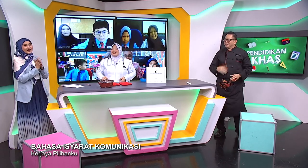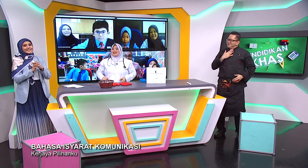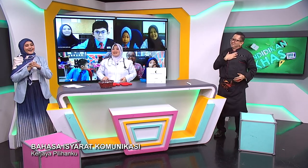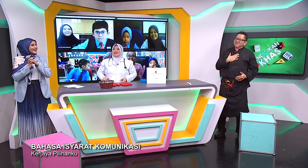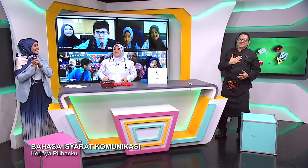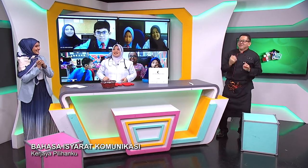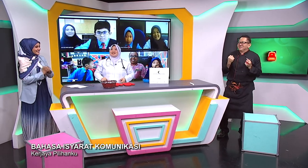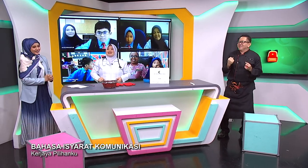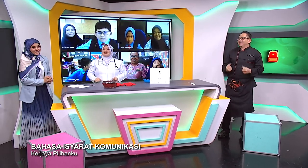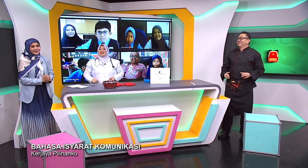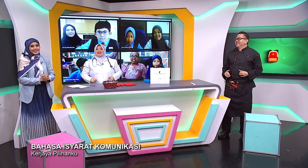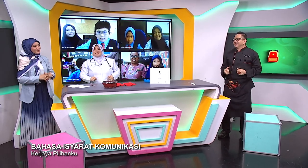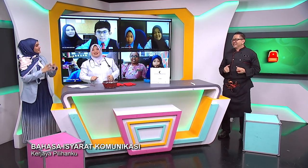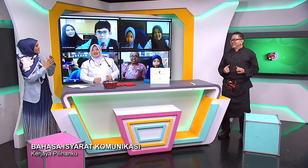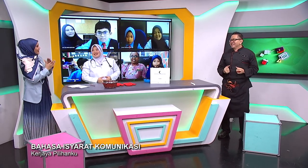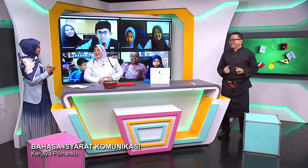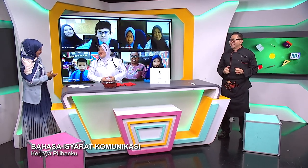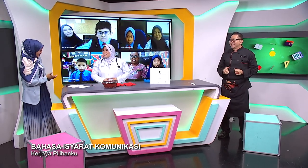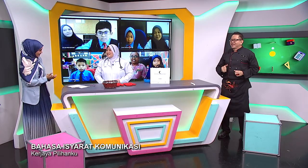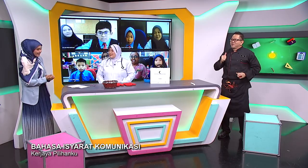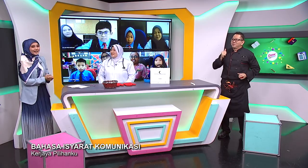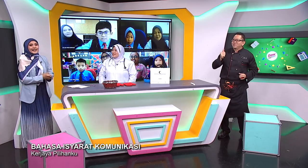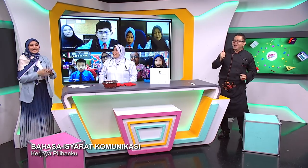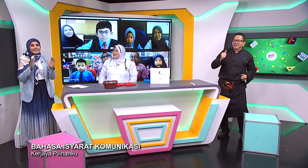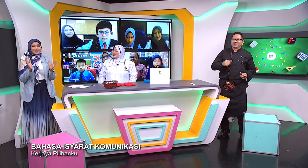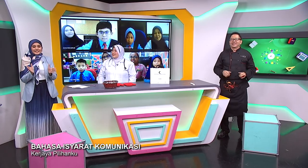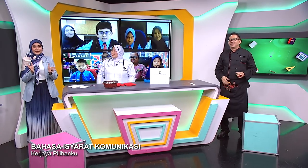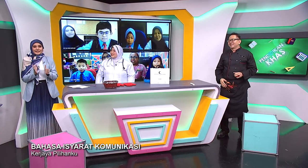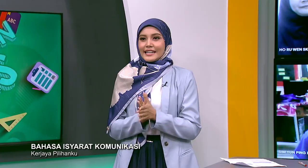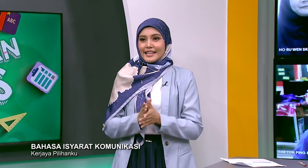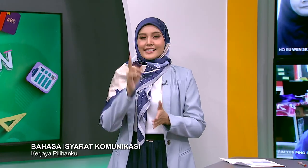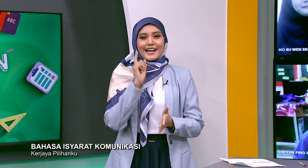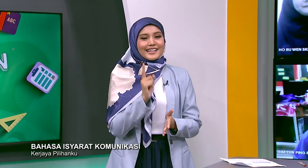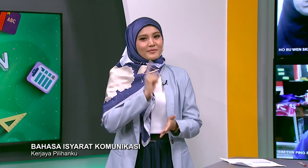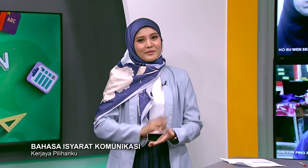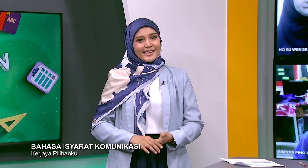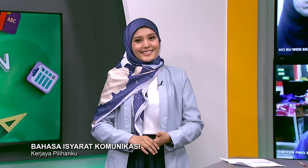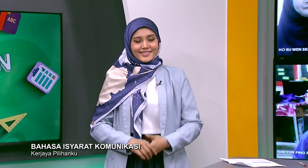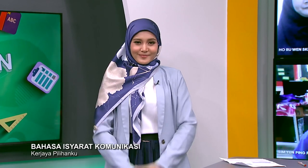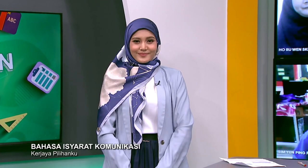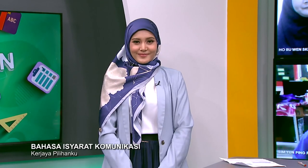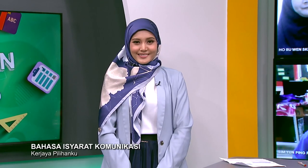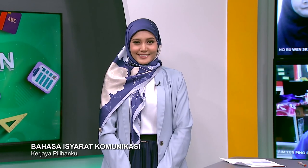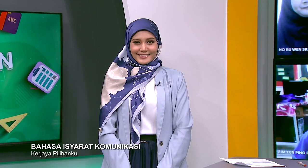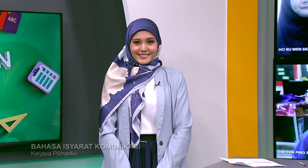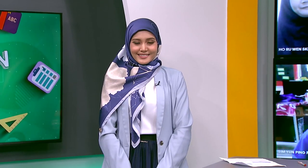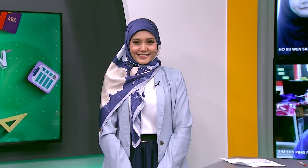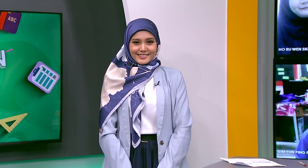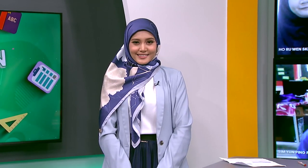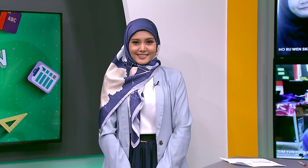nak belajar. Jadi, cikgu, kita berhenti berehat seketika. Baik. Kita kembali selepas ini. Jangan ke mana-mana.